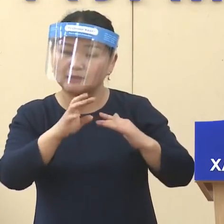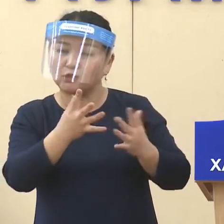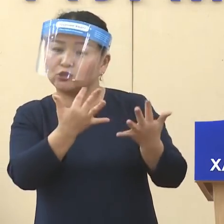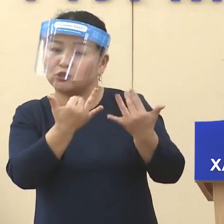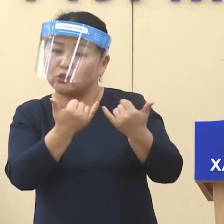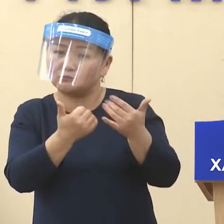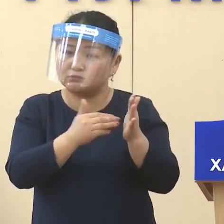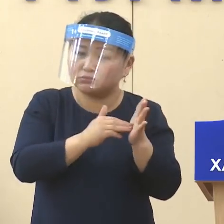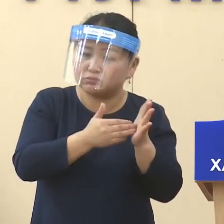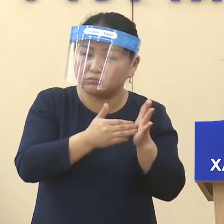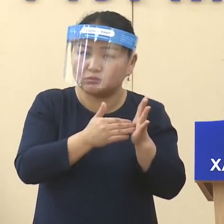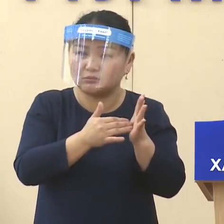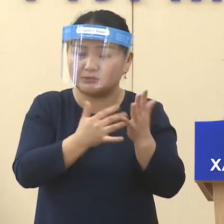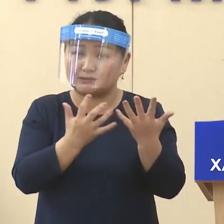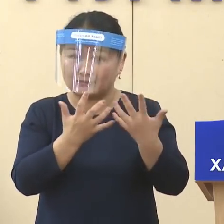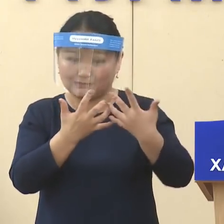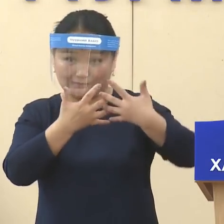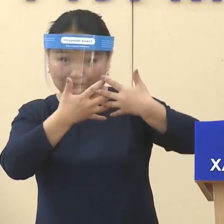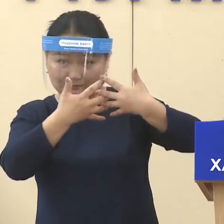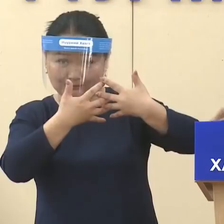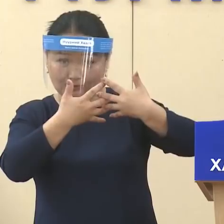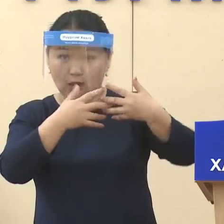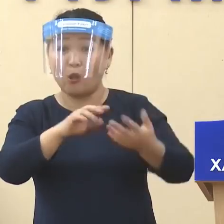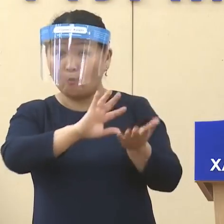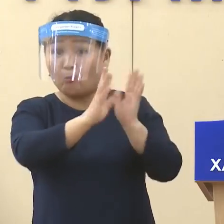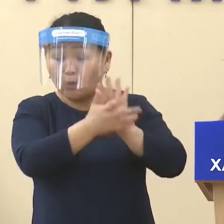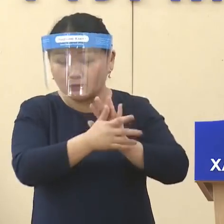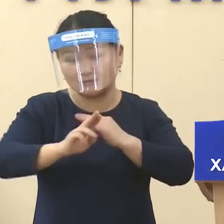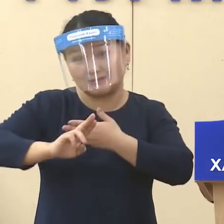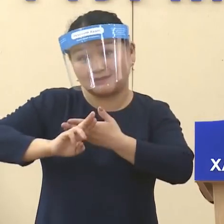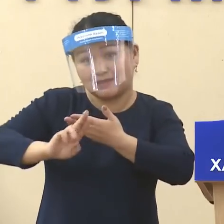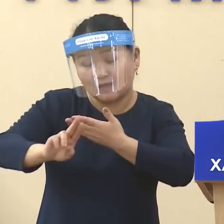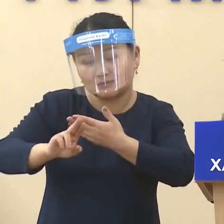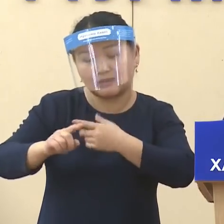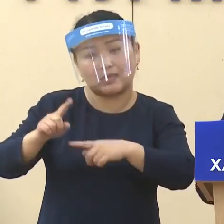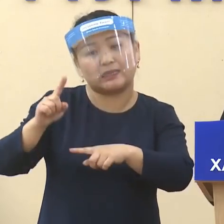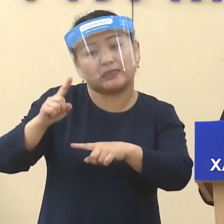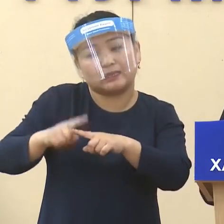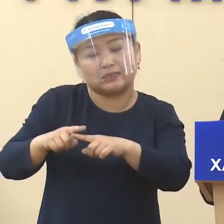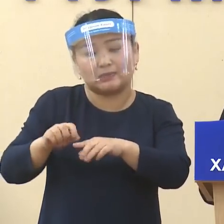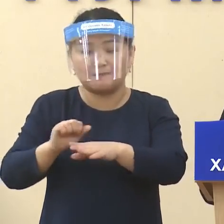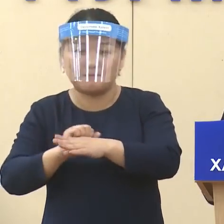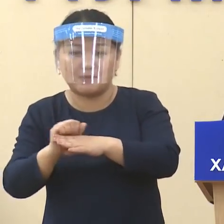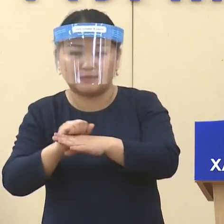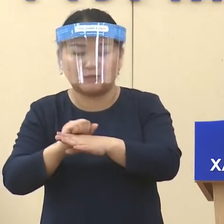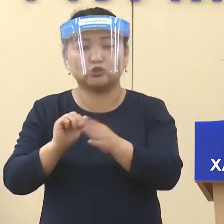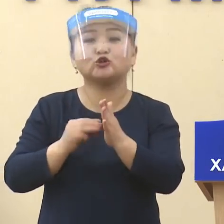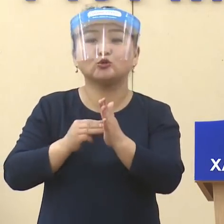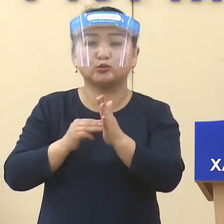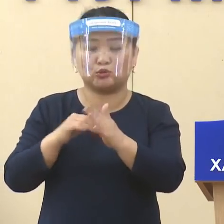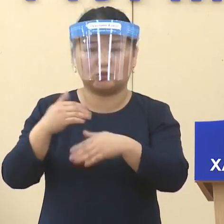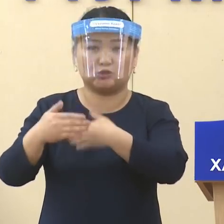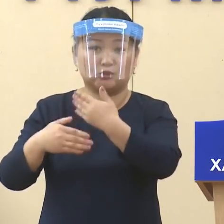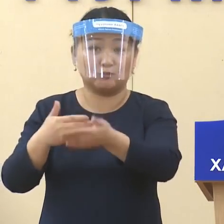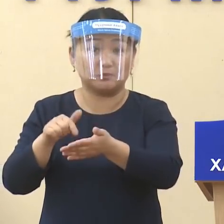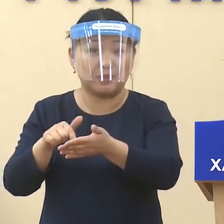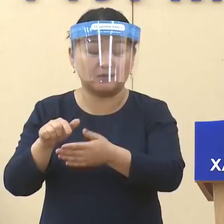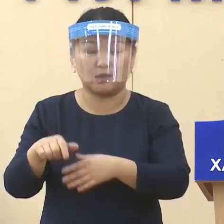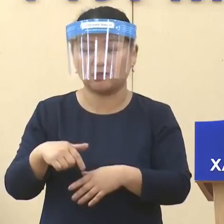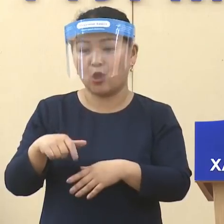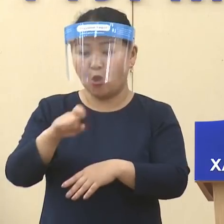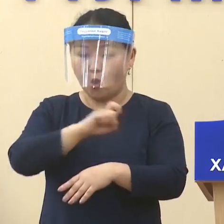тооцоотойгоо нийцээд явж байгаа боловч бид нар дараагийн бэлтгэл ажлыг хийх төлөвлөгөөгөө хийцэн байгаа. Яагадгүй одоо хувийн